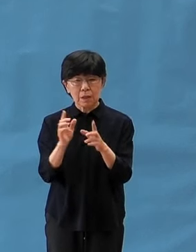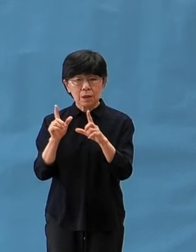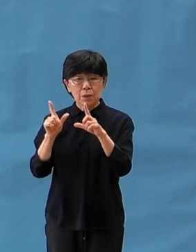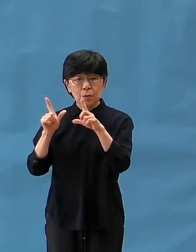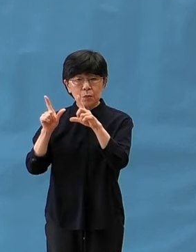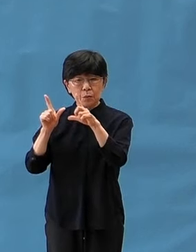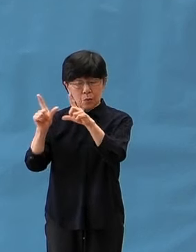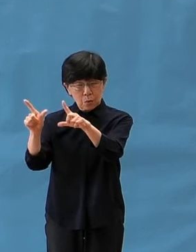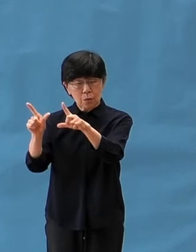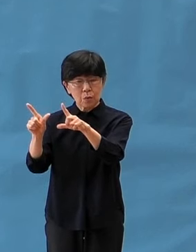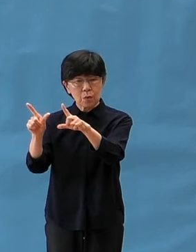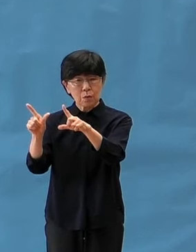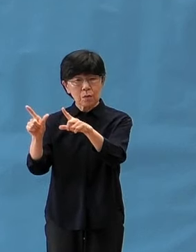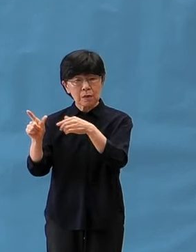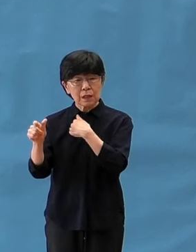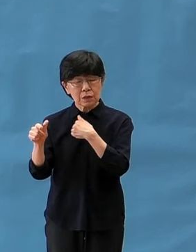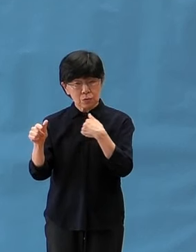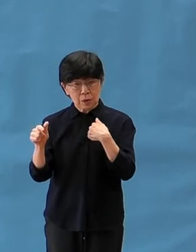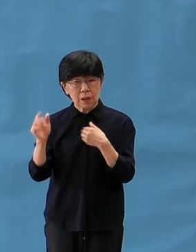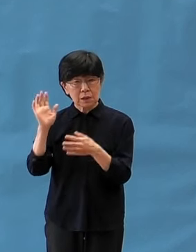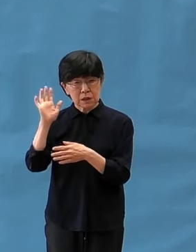にもいるってことです。